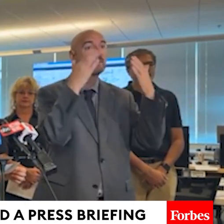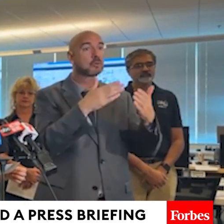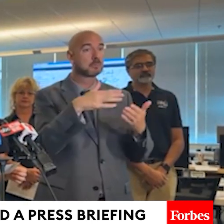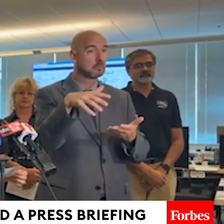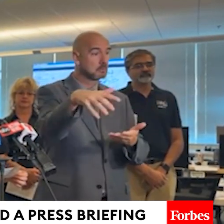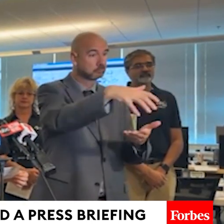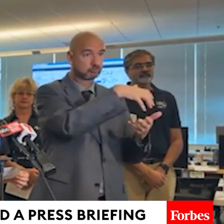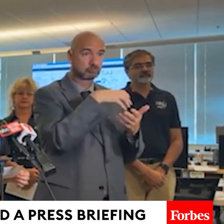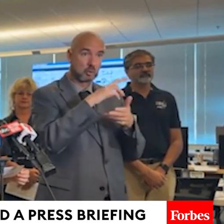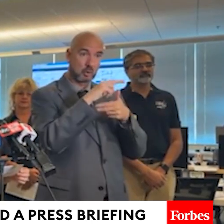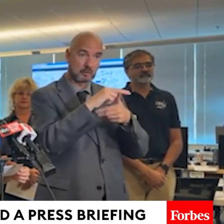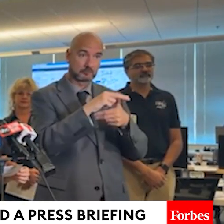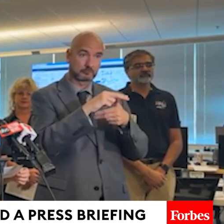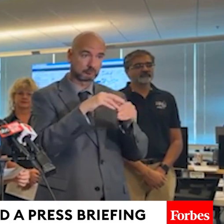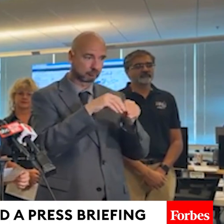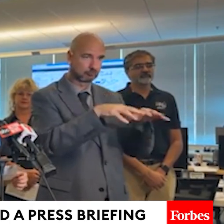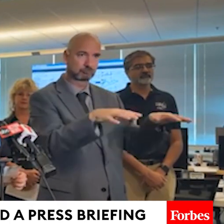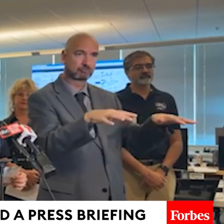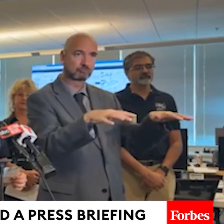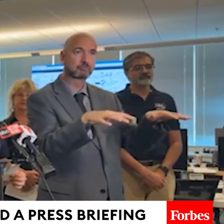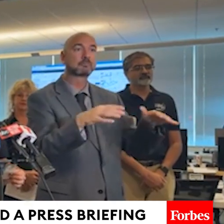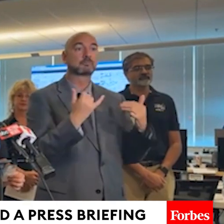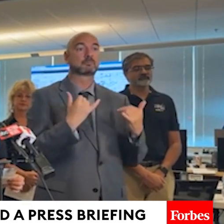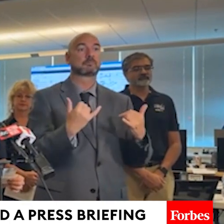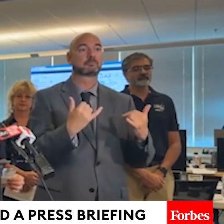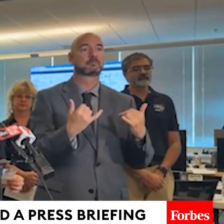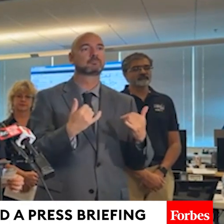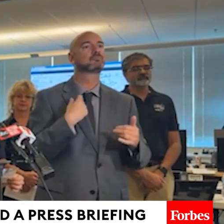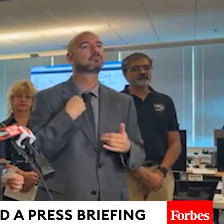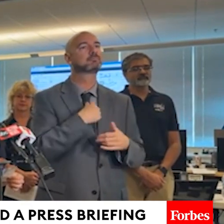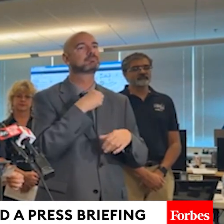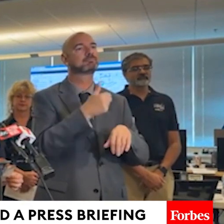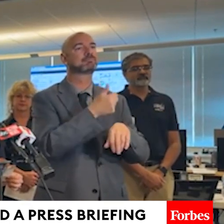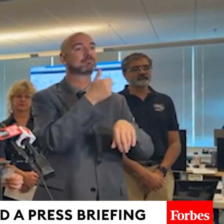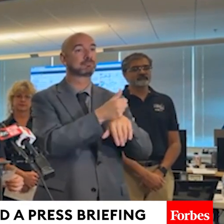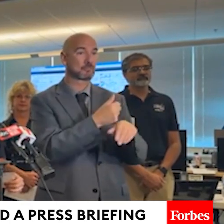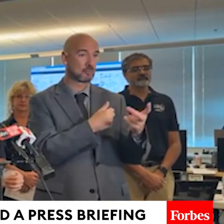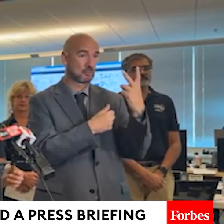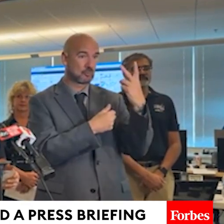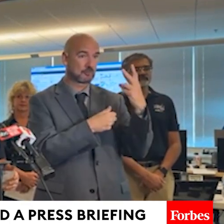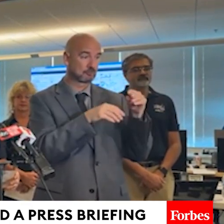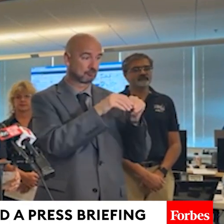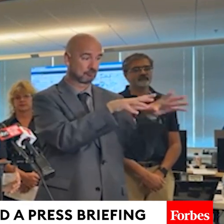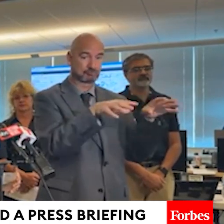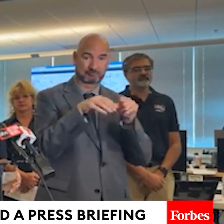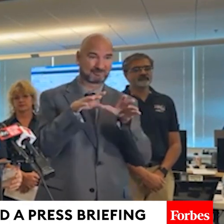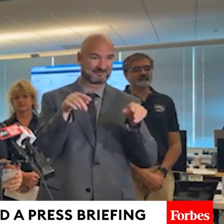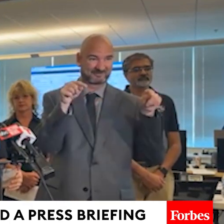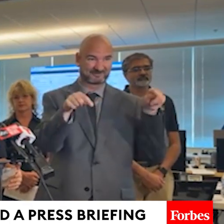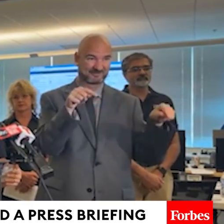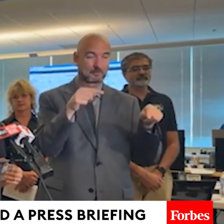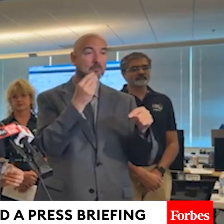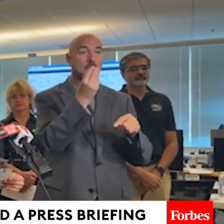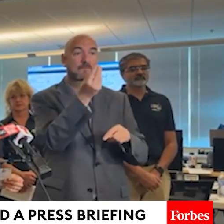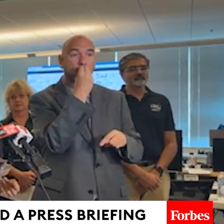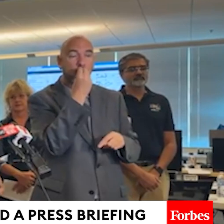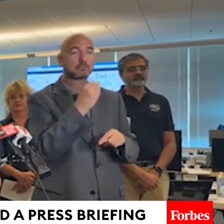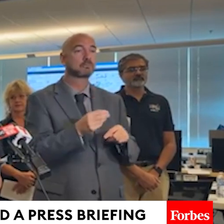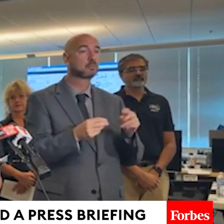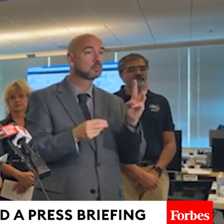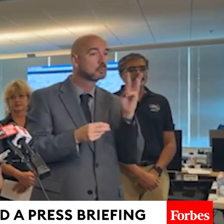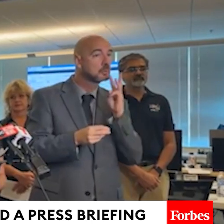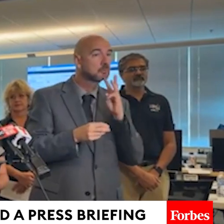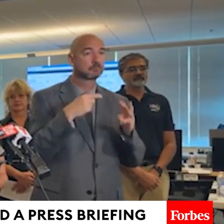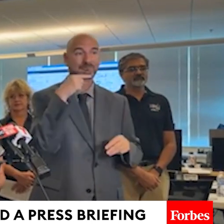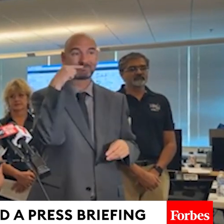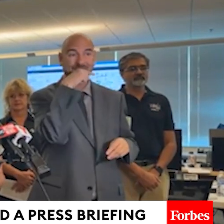tormenta. También hoy hemos activado 2 centros de distribución de comida, agua y productos de higiene,